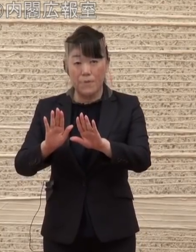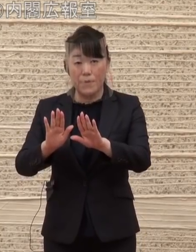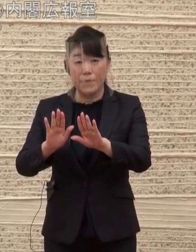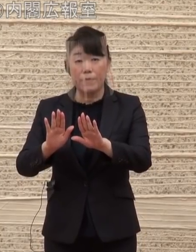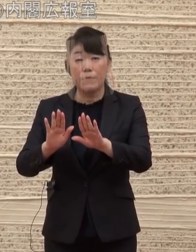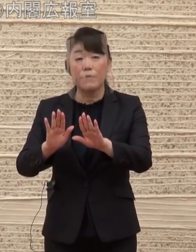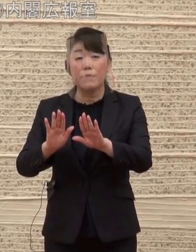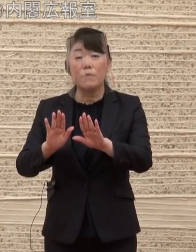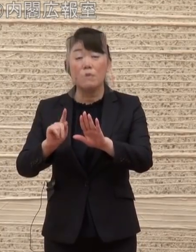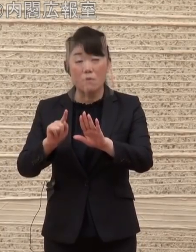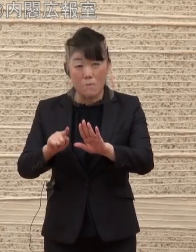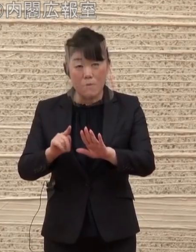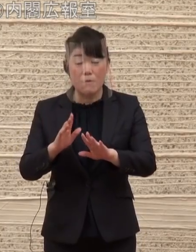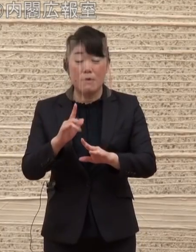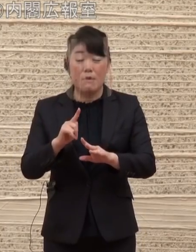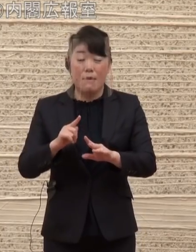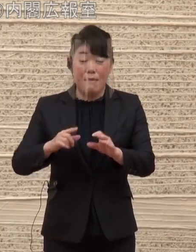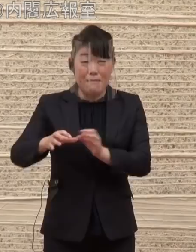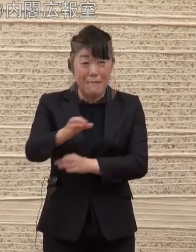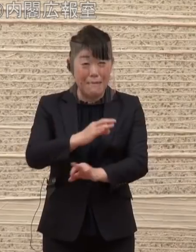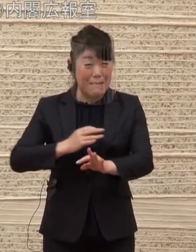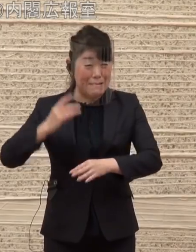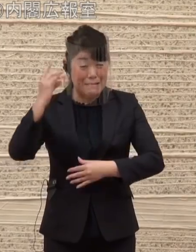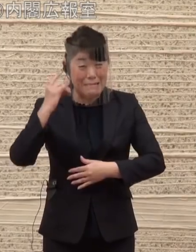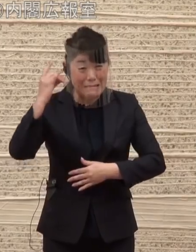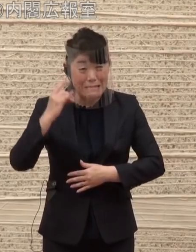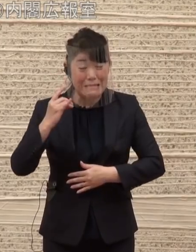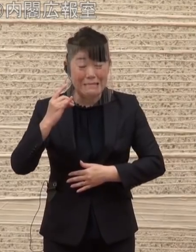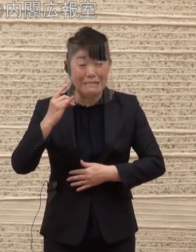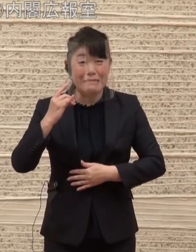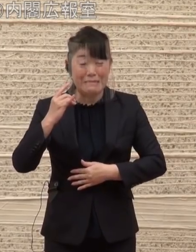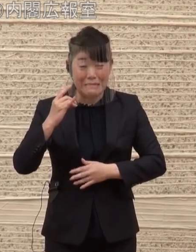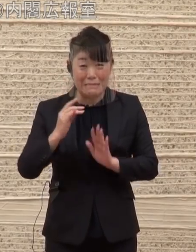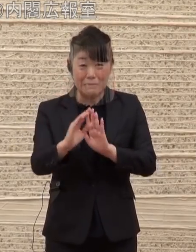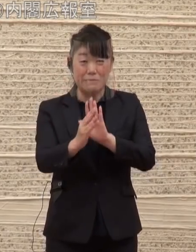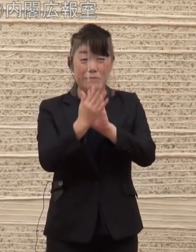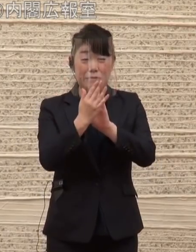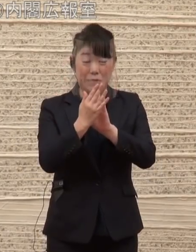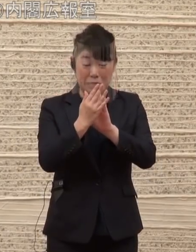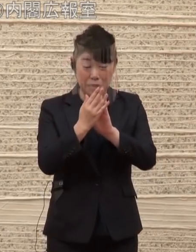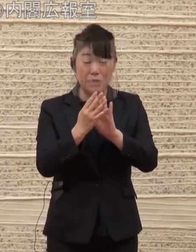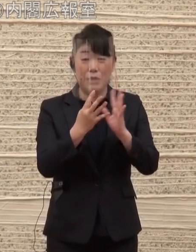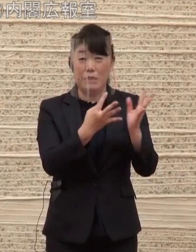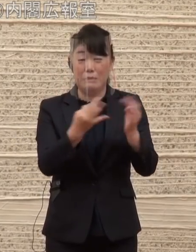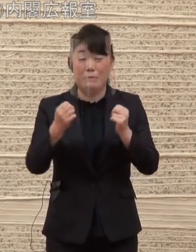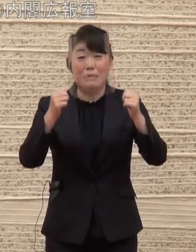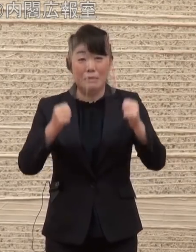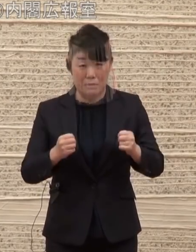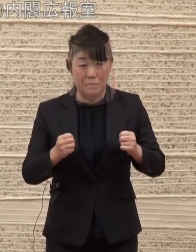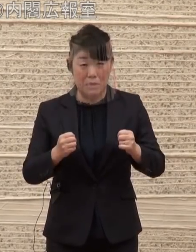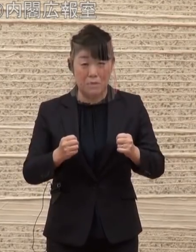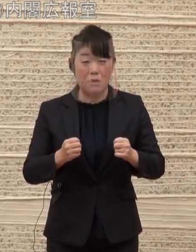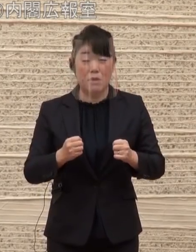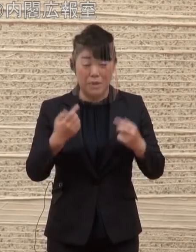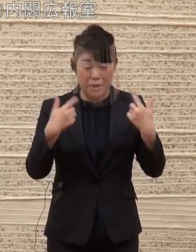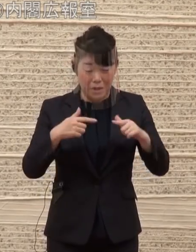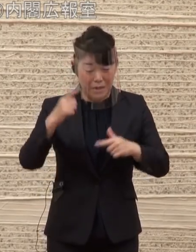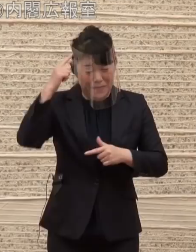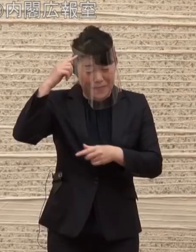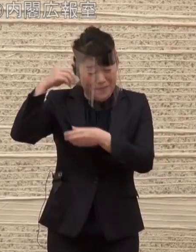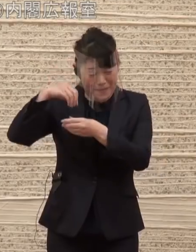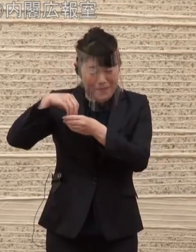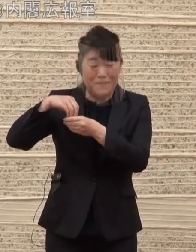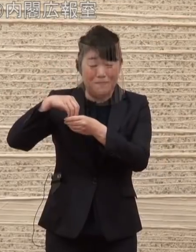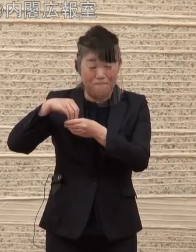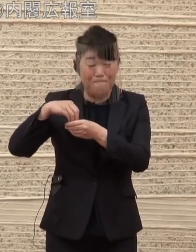形状霧の困難に直面している皆様のことについてはですね常に私の頭にあります